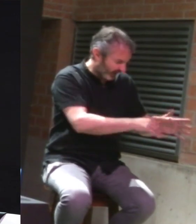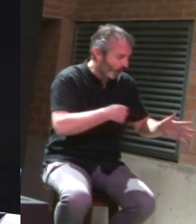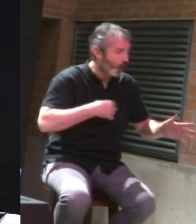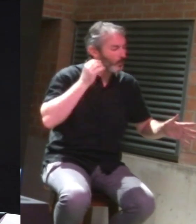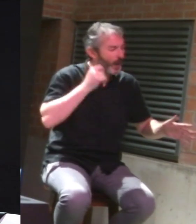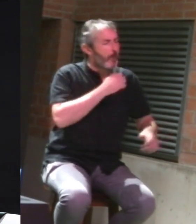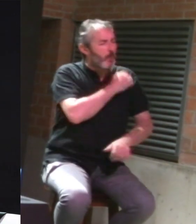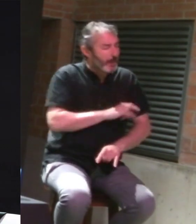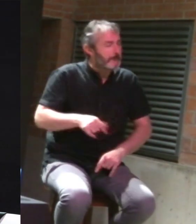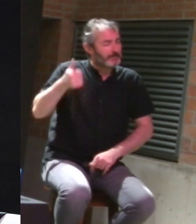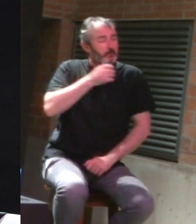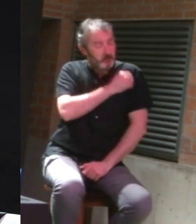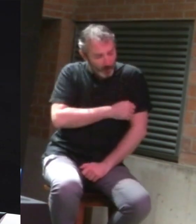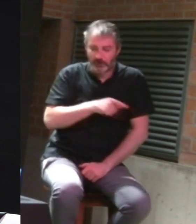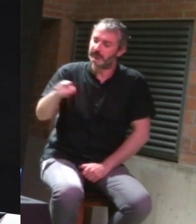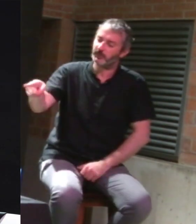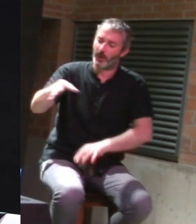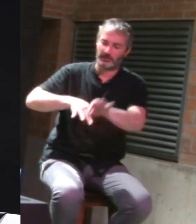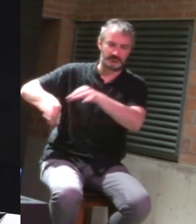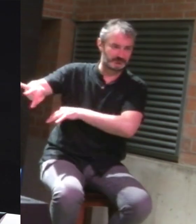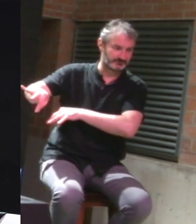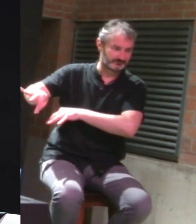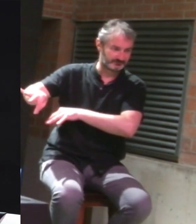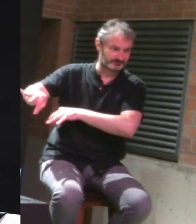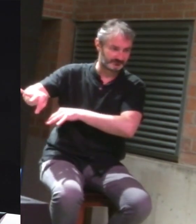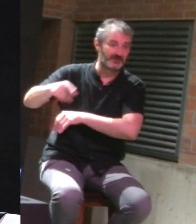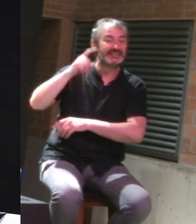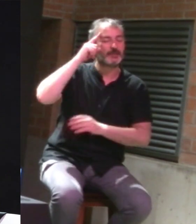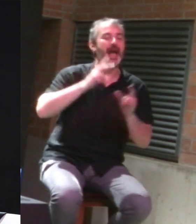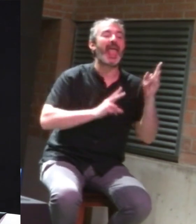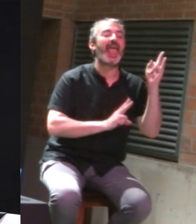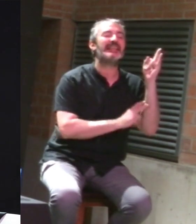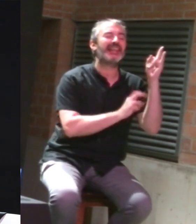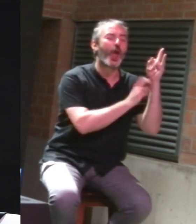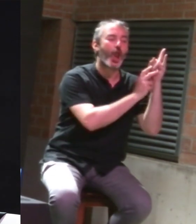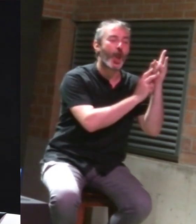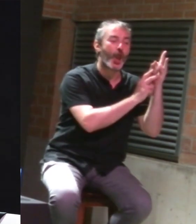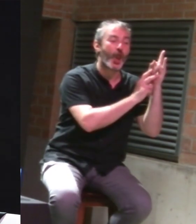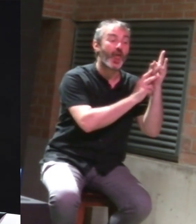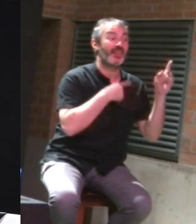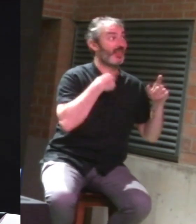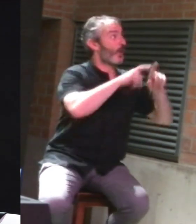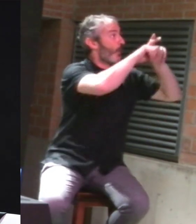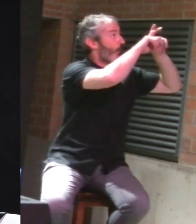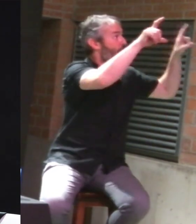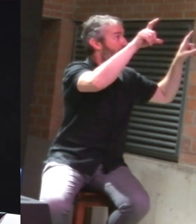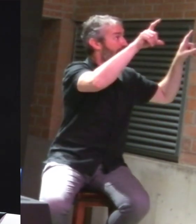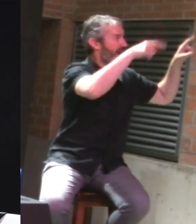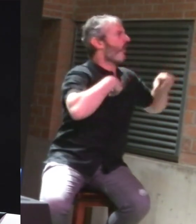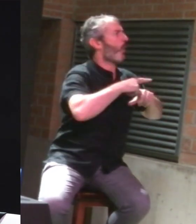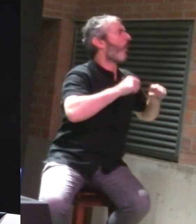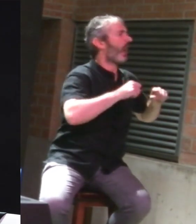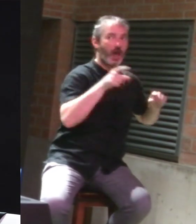nostres protagonistes perquè facin del que es diu esquirol. Un esquirol és aquell que va treballar a baix preu per rebentar la vaga.